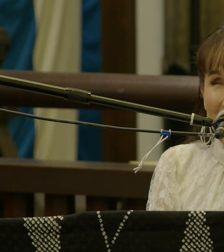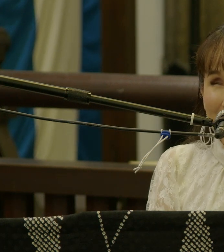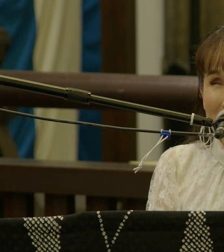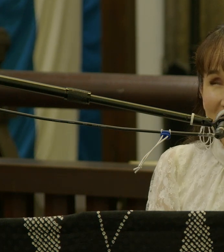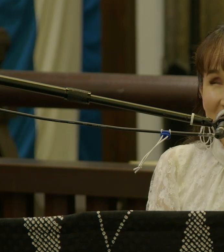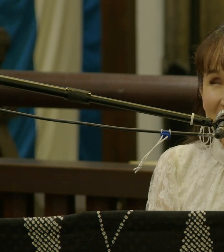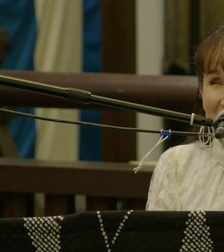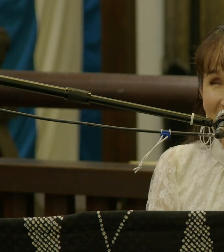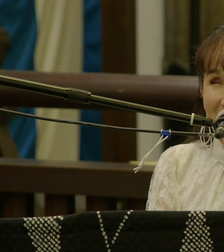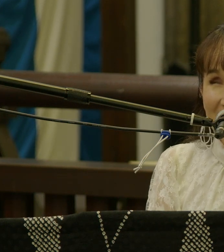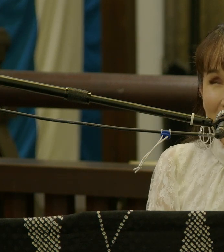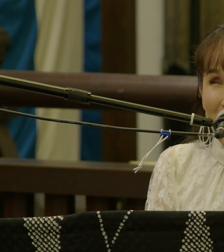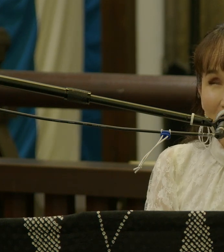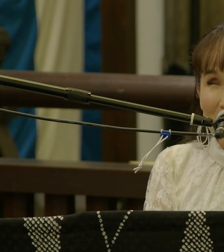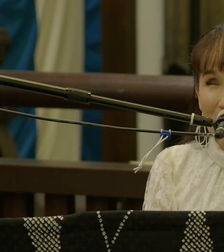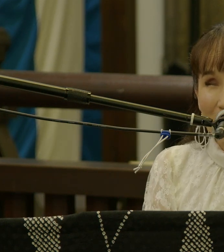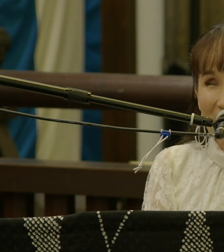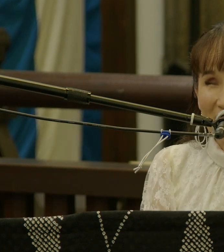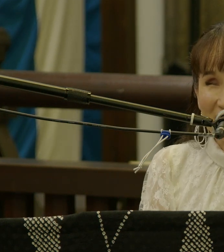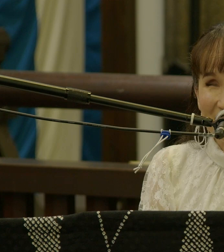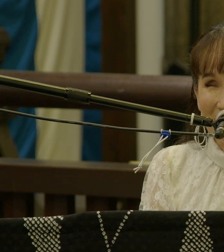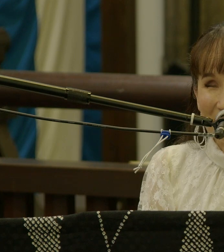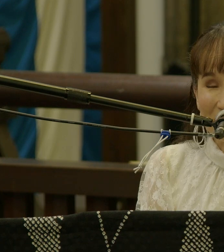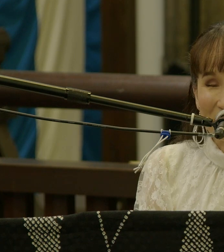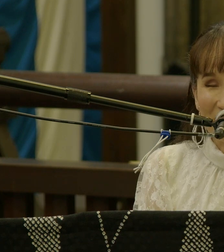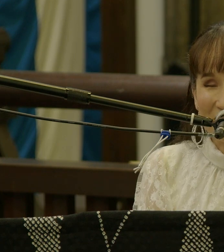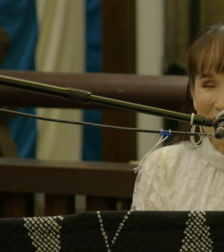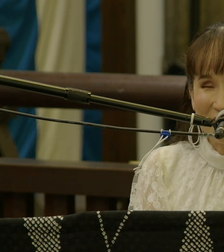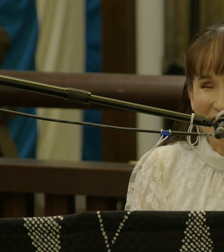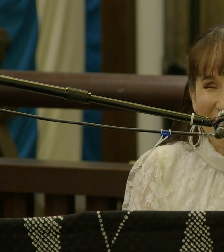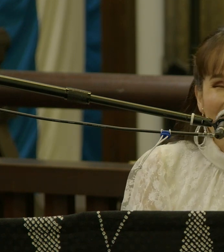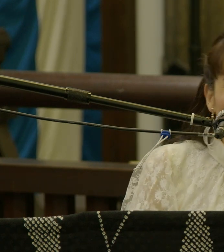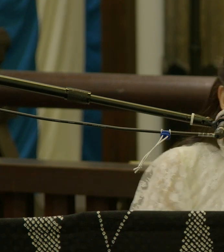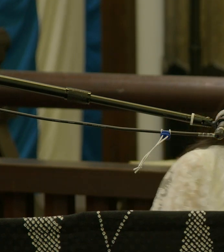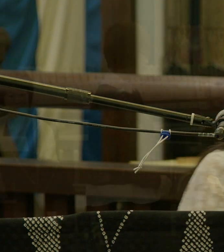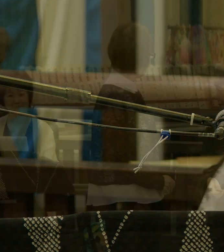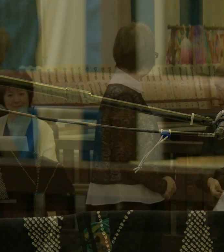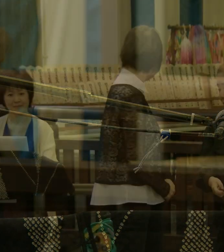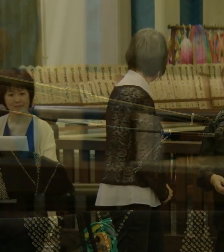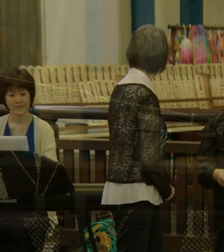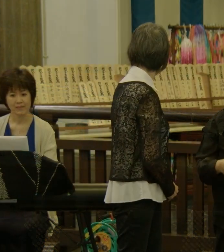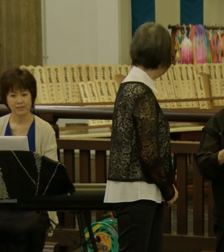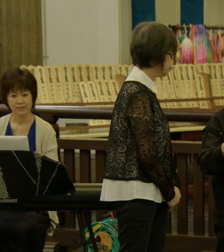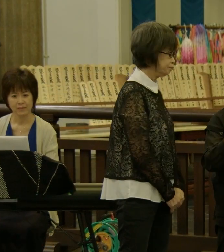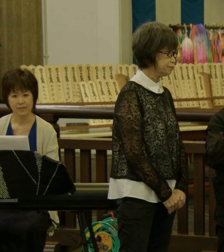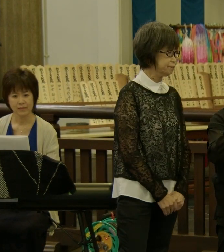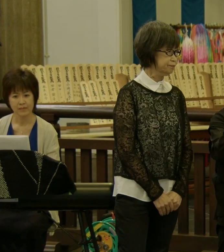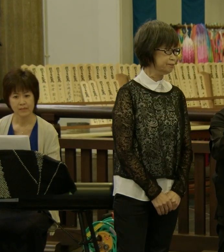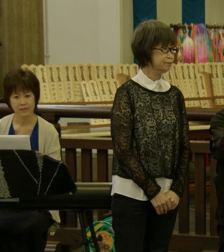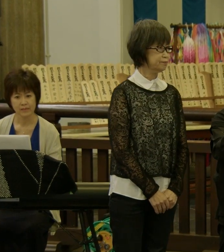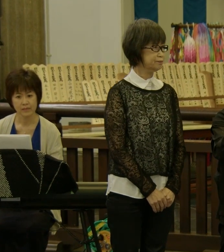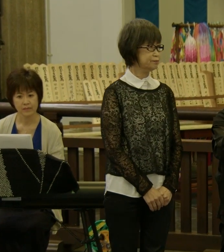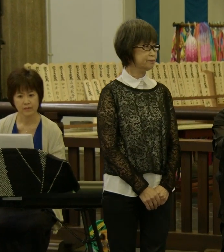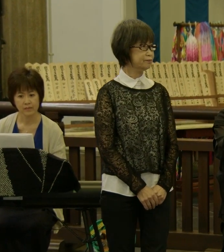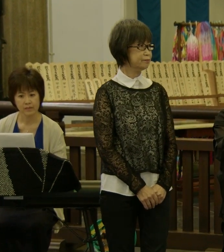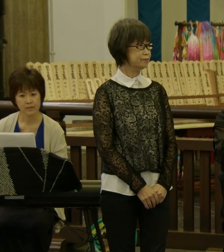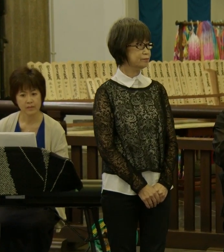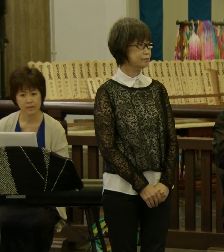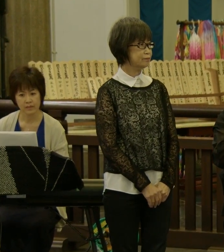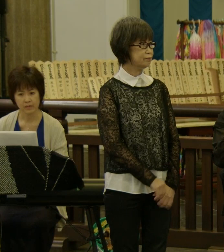って選びました。では真ん中の方に移動しますね。